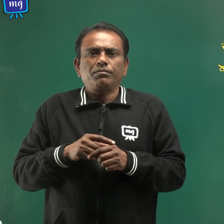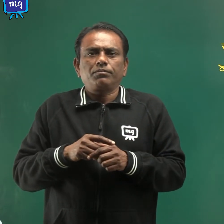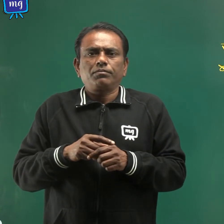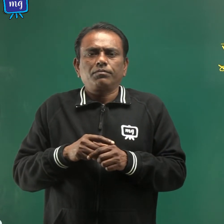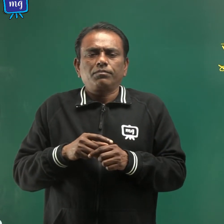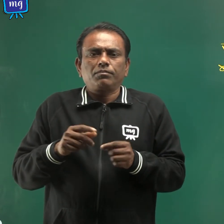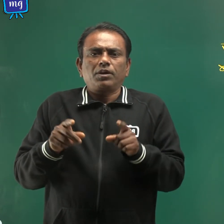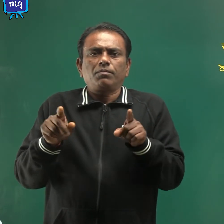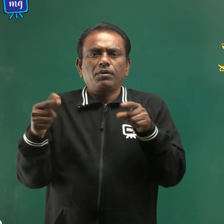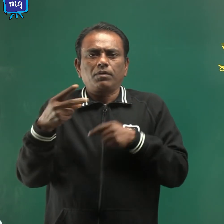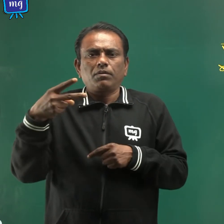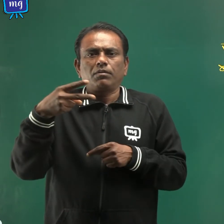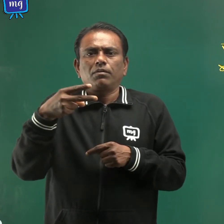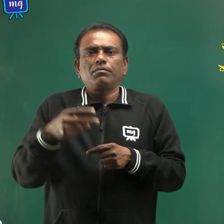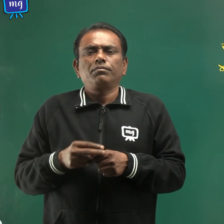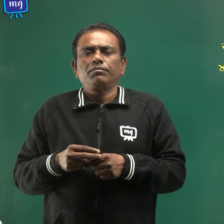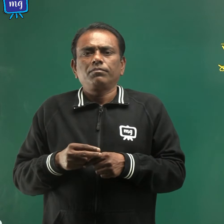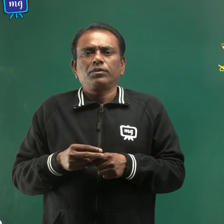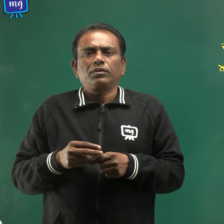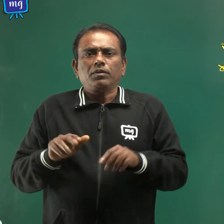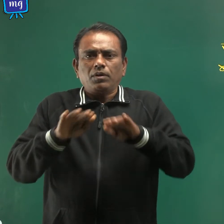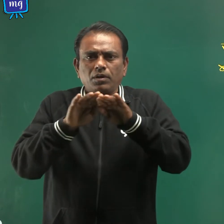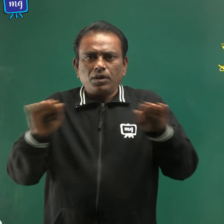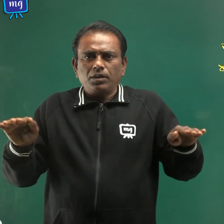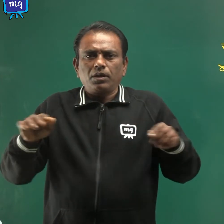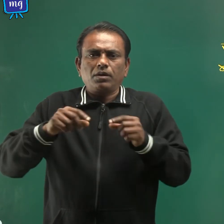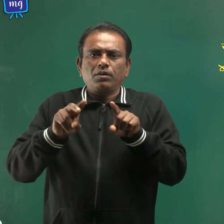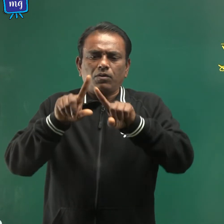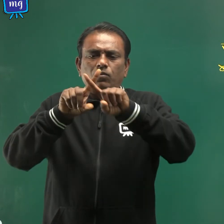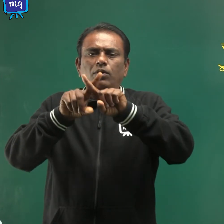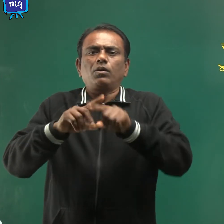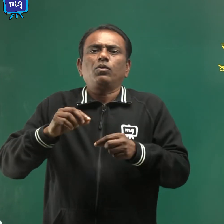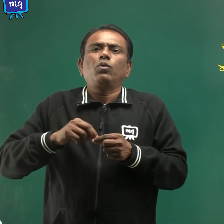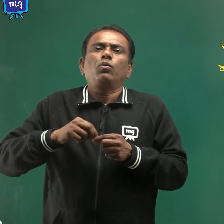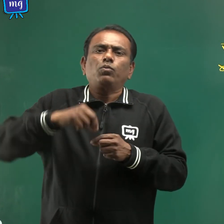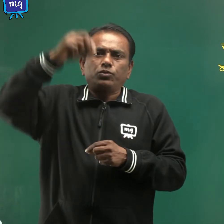का क्षेत्रफल बराबर है को आधार बना ऊंचाई है